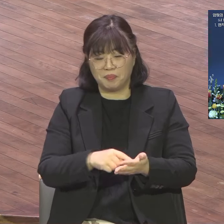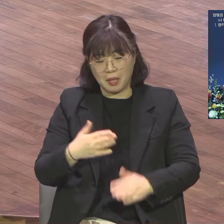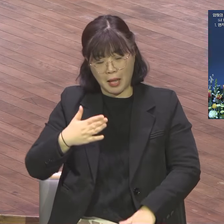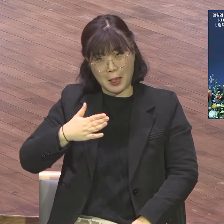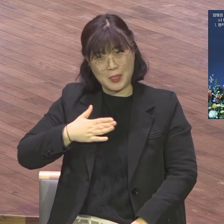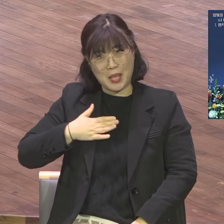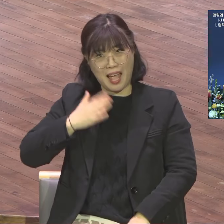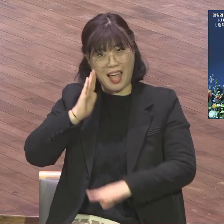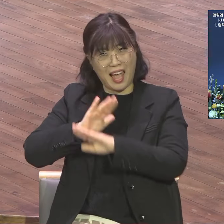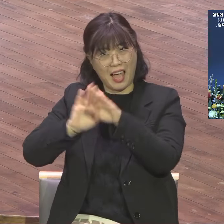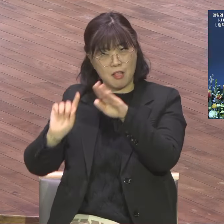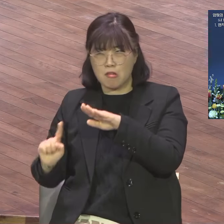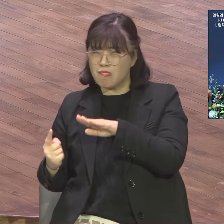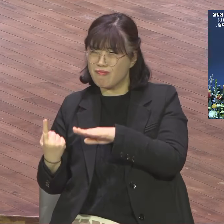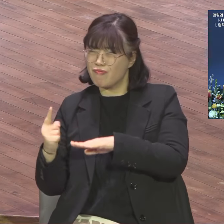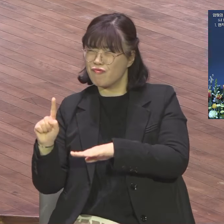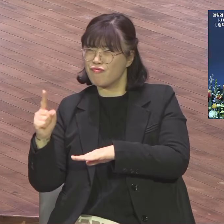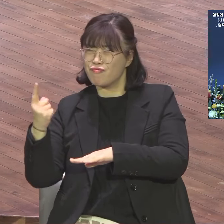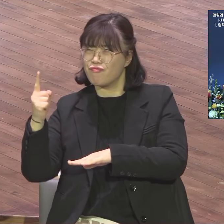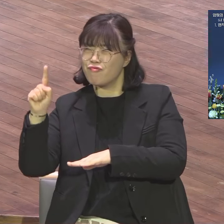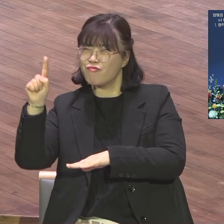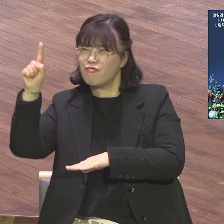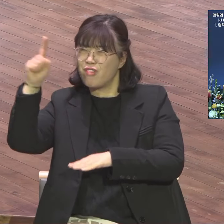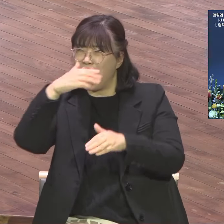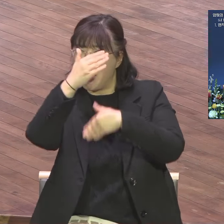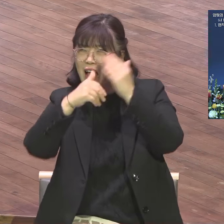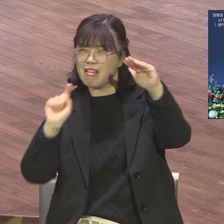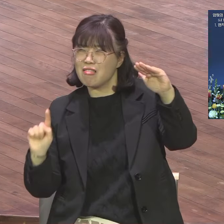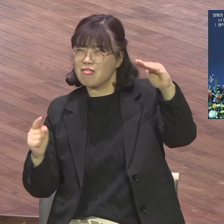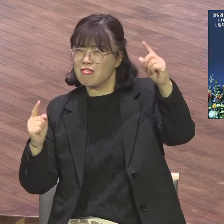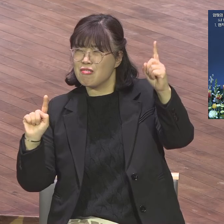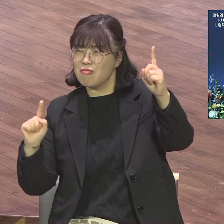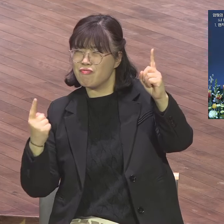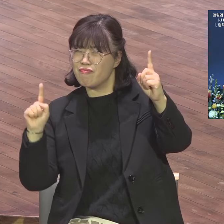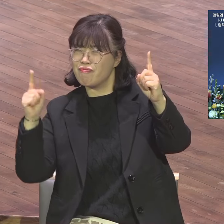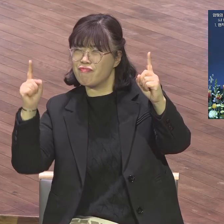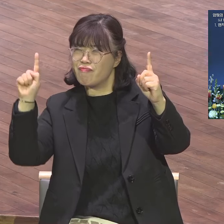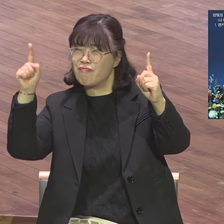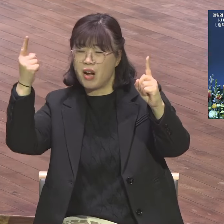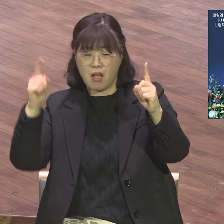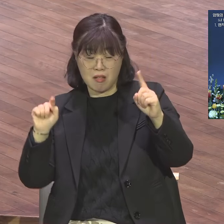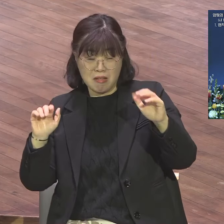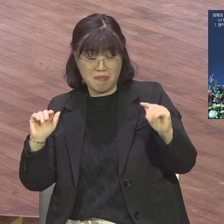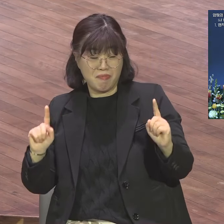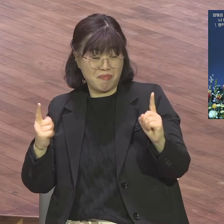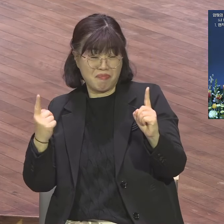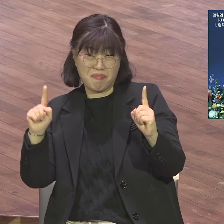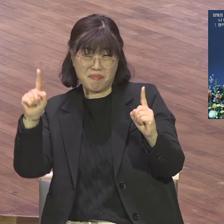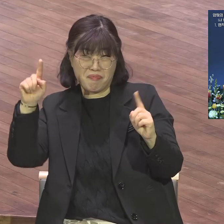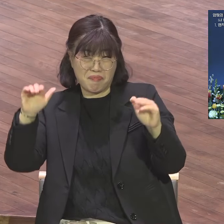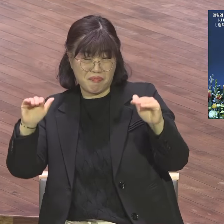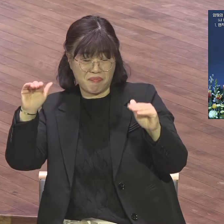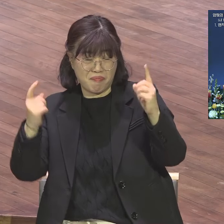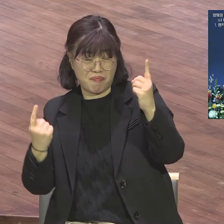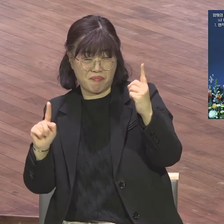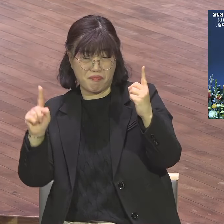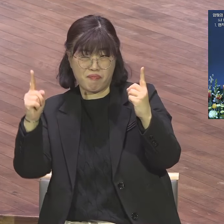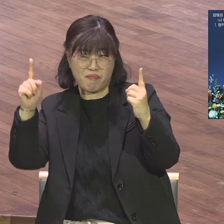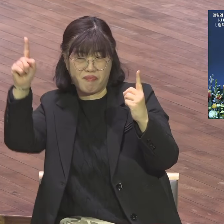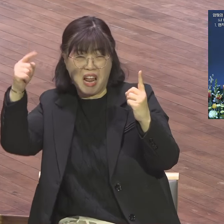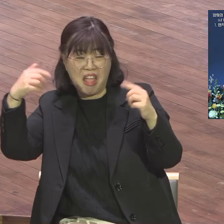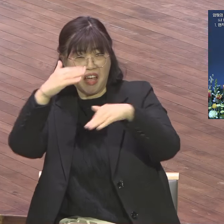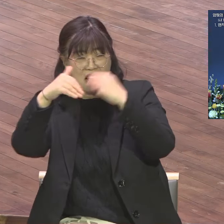하나님과 가장 높은 자와 같게 되겠다는 하나님과 비교했다는 것입니다. 이 사탄이 우리를 공격하는데 가장 잘 사용한 것이